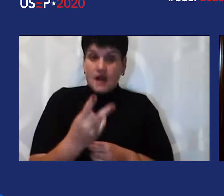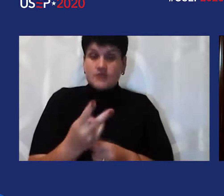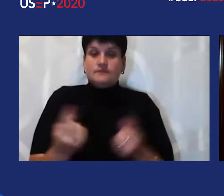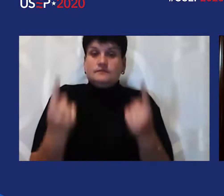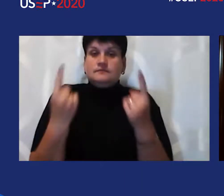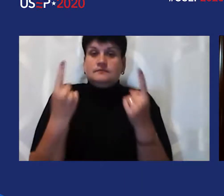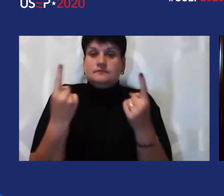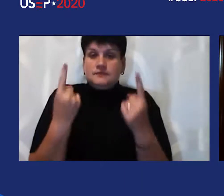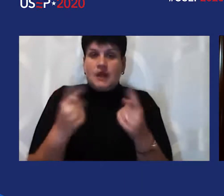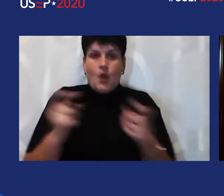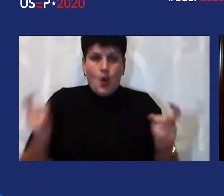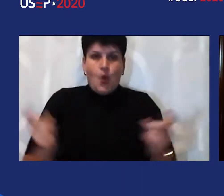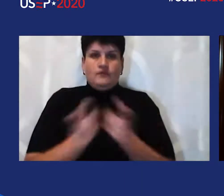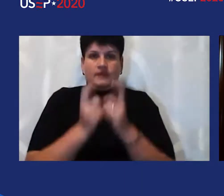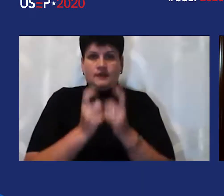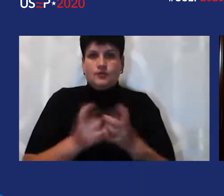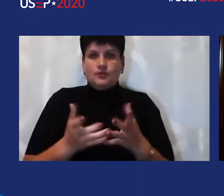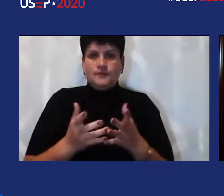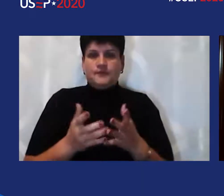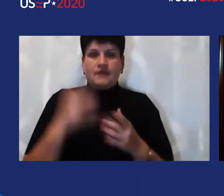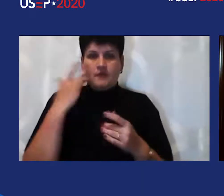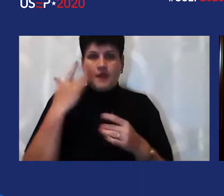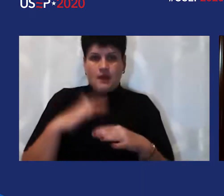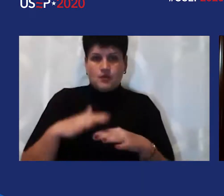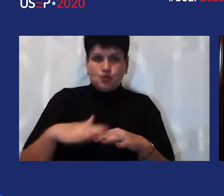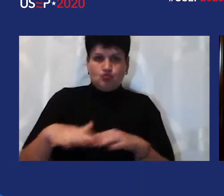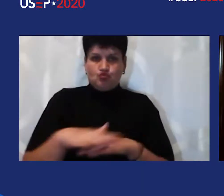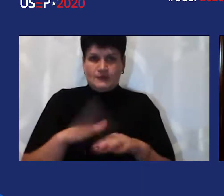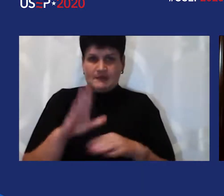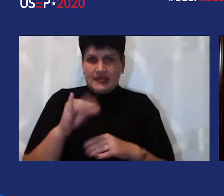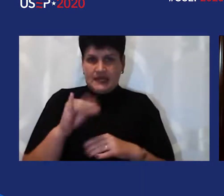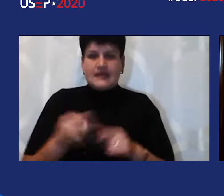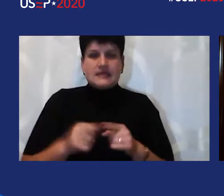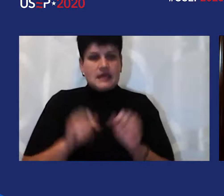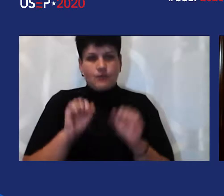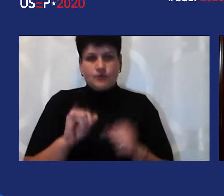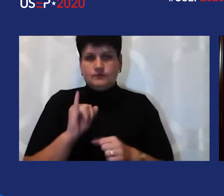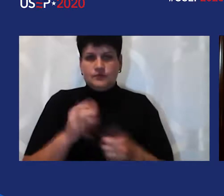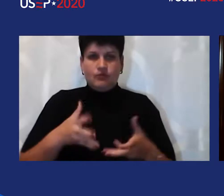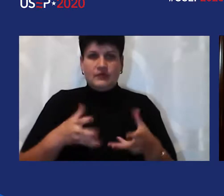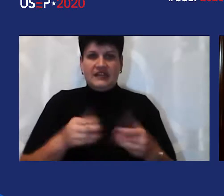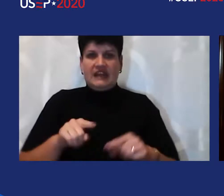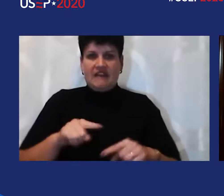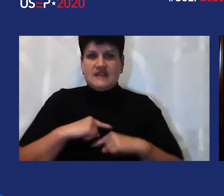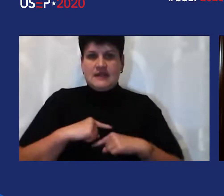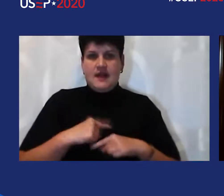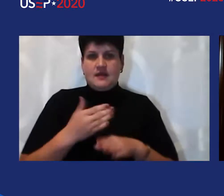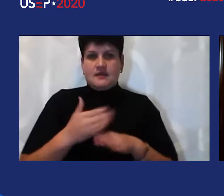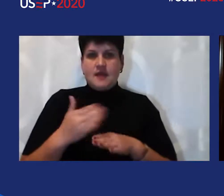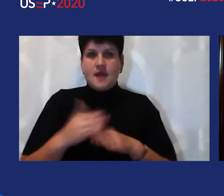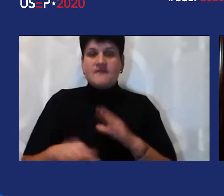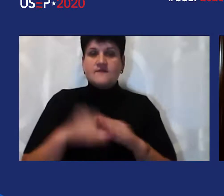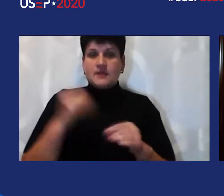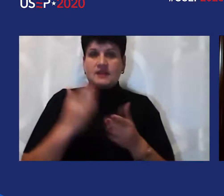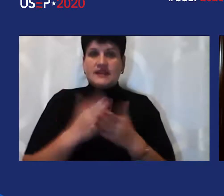американському slightly суспільстві. archaic. І це But може now we негативно see the вплинути на division державний in правовий the рід, American зокрема society, через which невизнання might результатів cause виборів